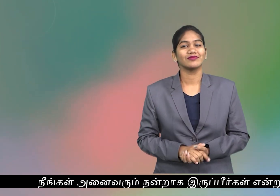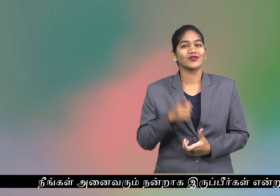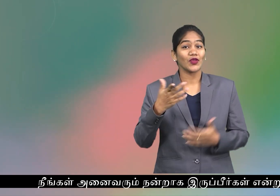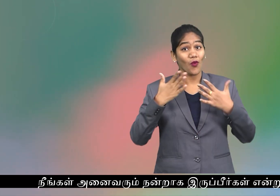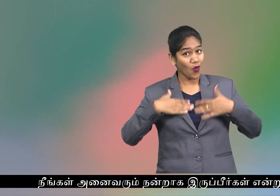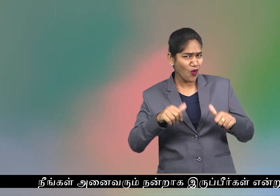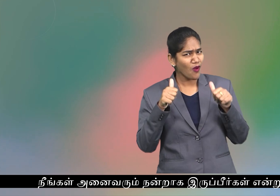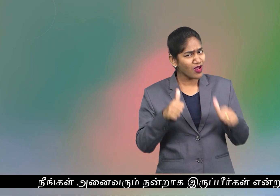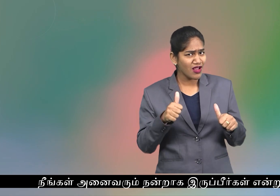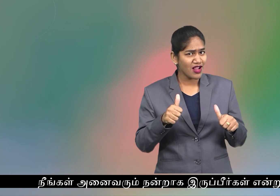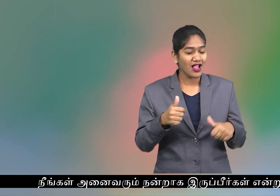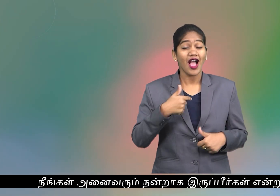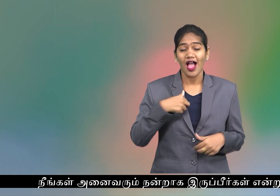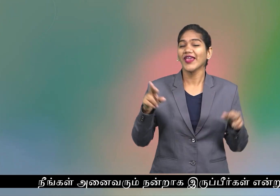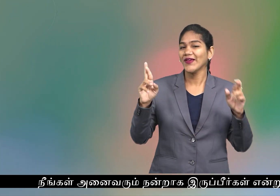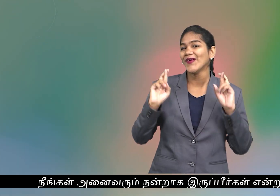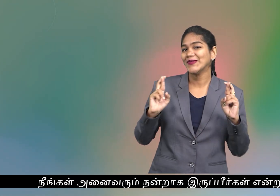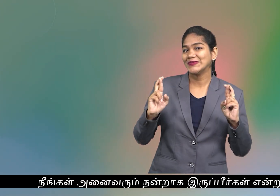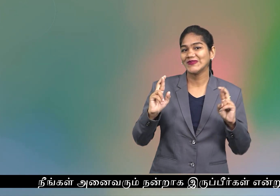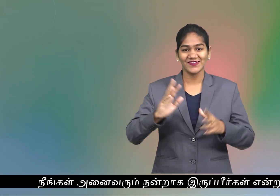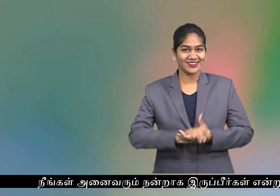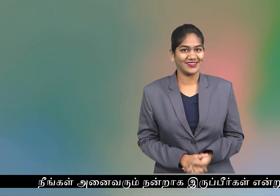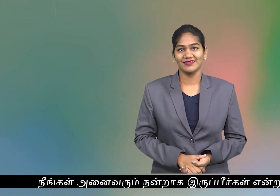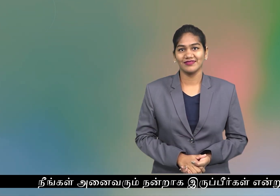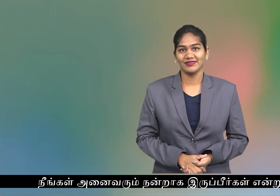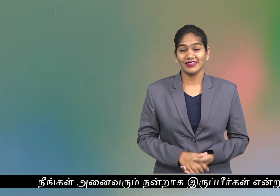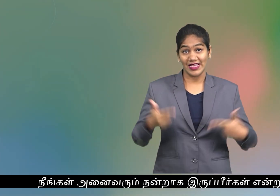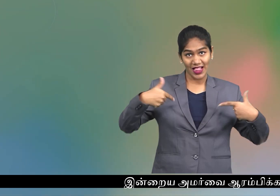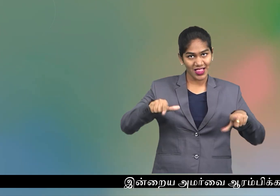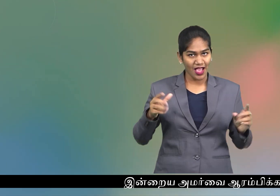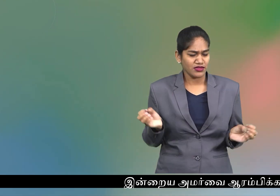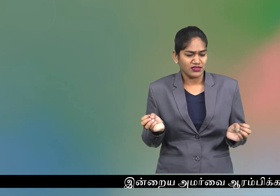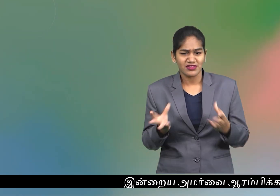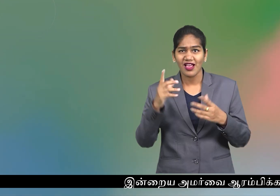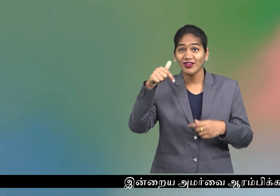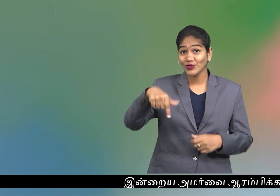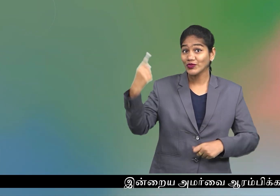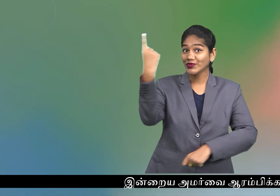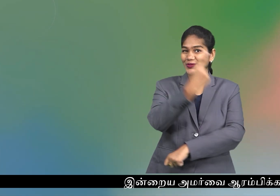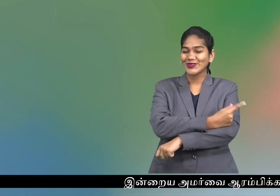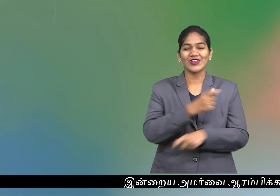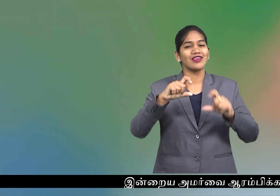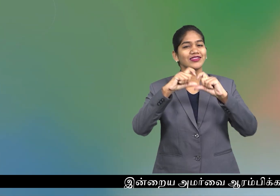நீங்கள் அனைவரும் நலமோடு இருக்கிறீர்கள் என்று நம்புகிறேன். இன்றைய அமர்வை ஆரம்பிக்கலாம்.